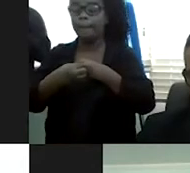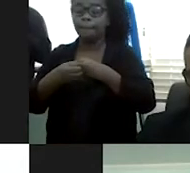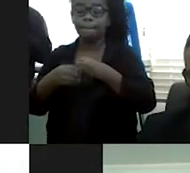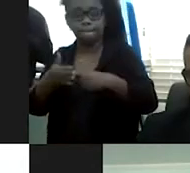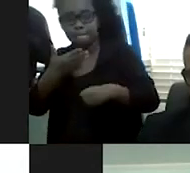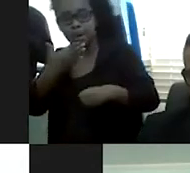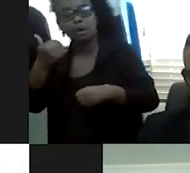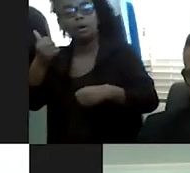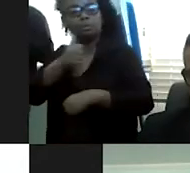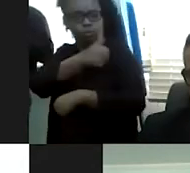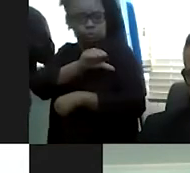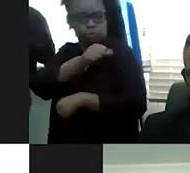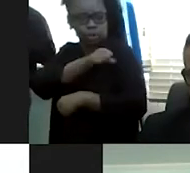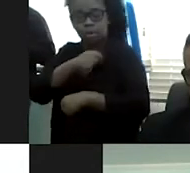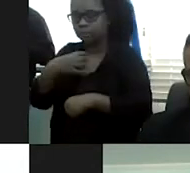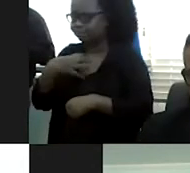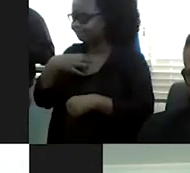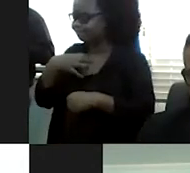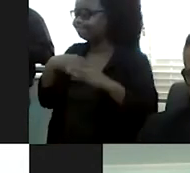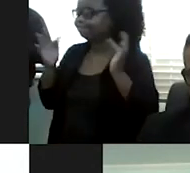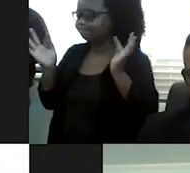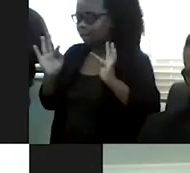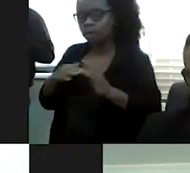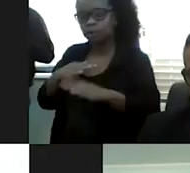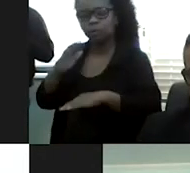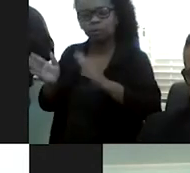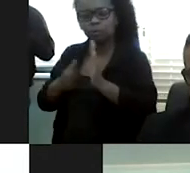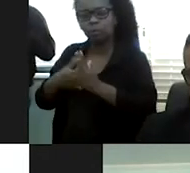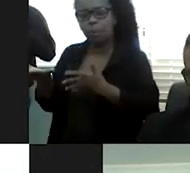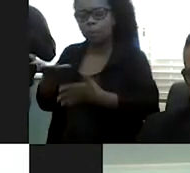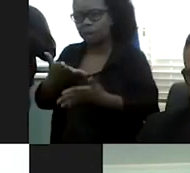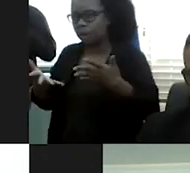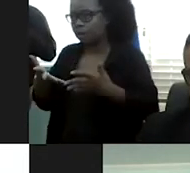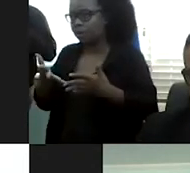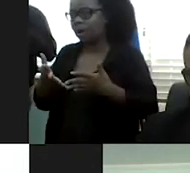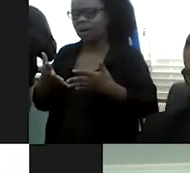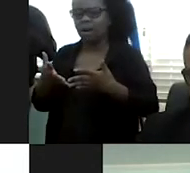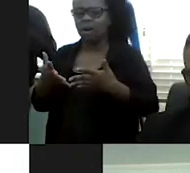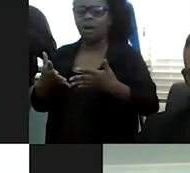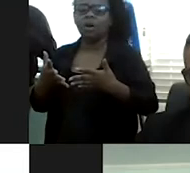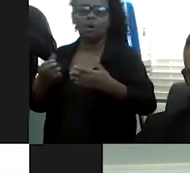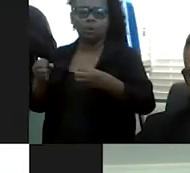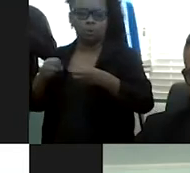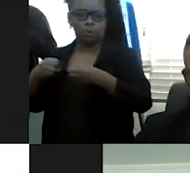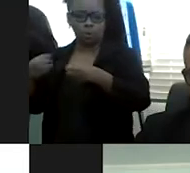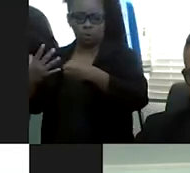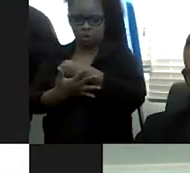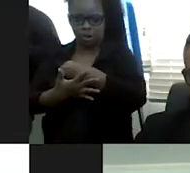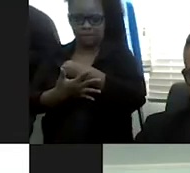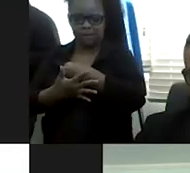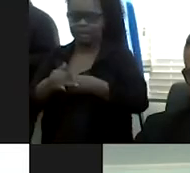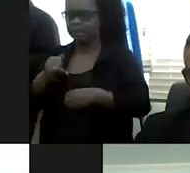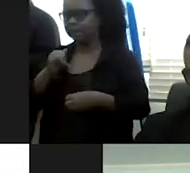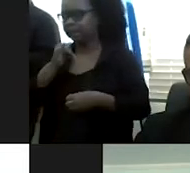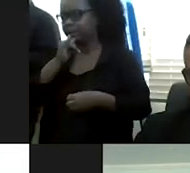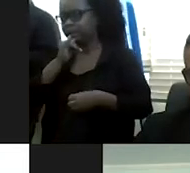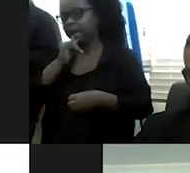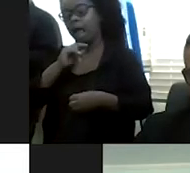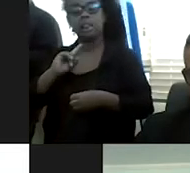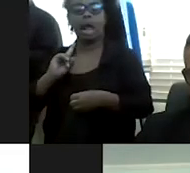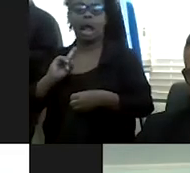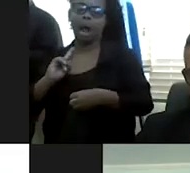isso. Não do coronavírus, me entristece, mas dessa essa força toda